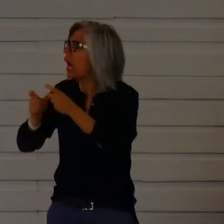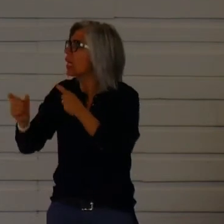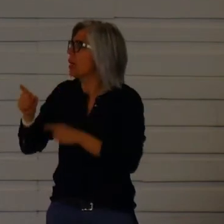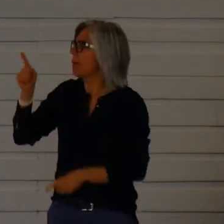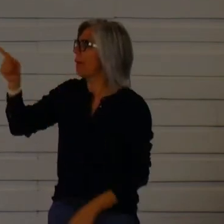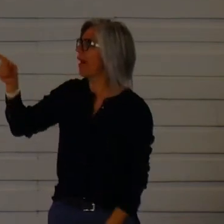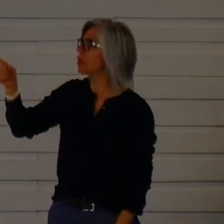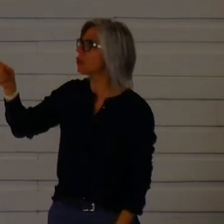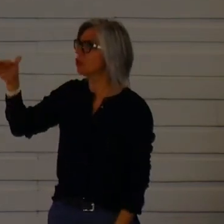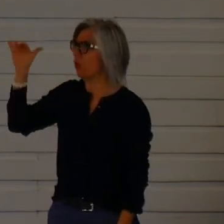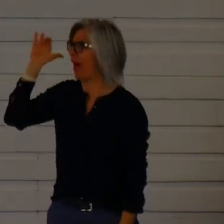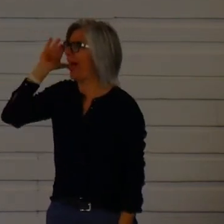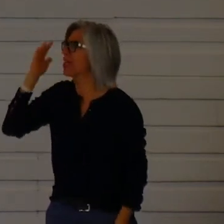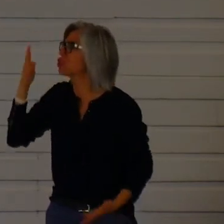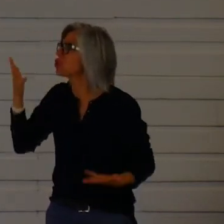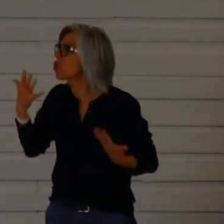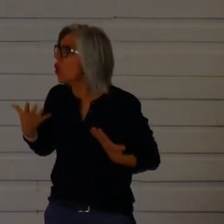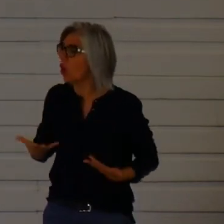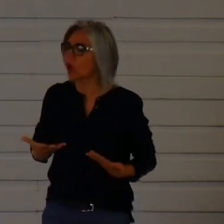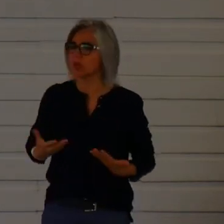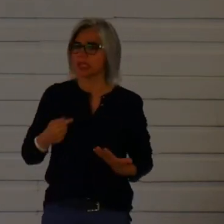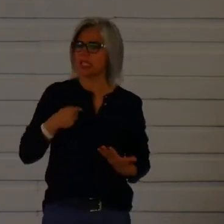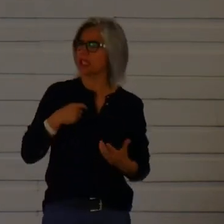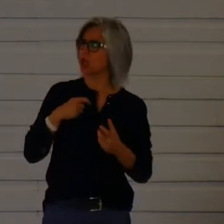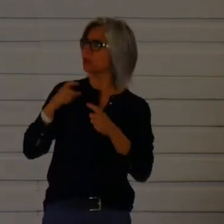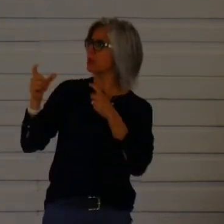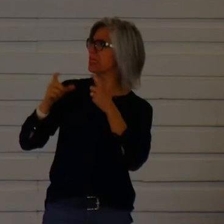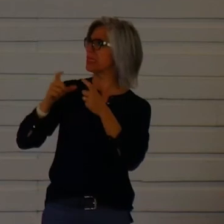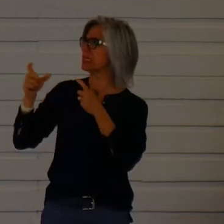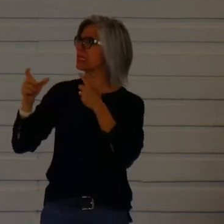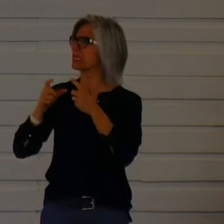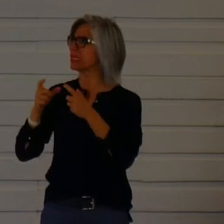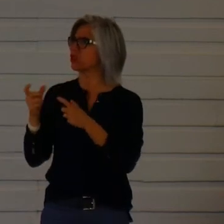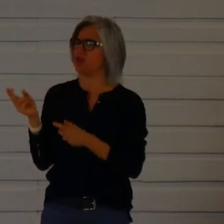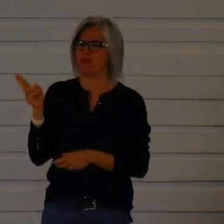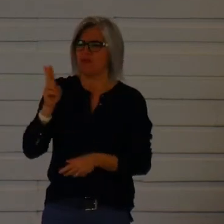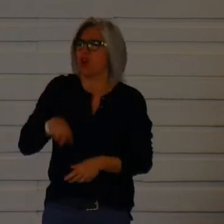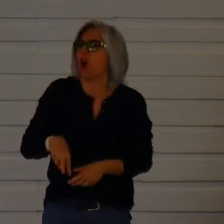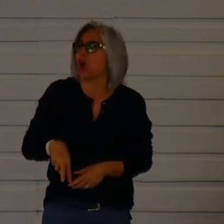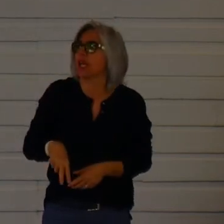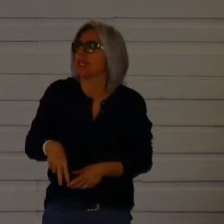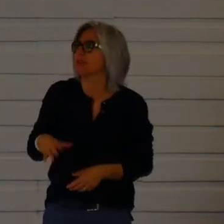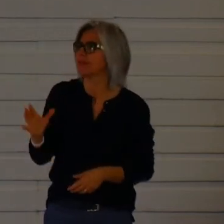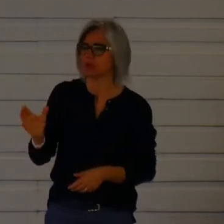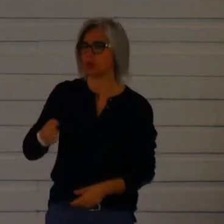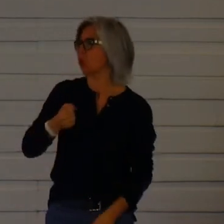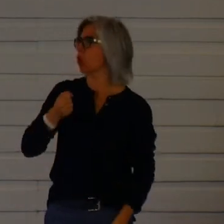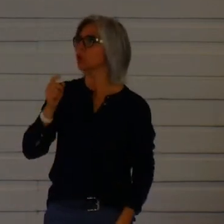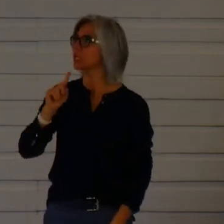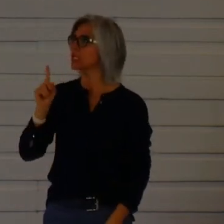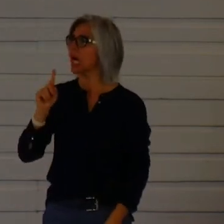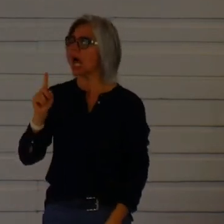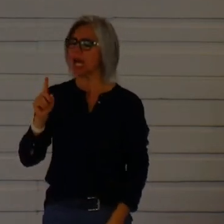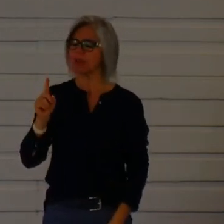Io grido a te violenza e tu non salvi. Perché mi fai vedere l'iniquità e tolleri lo spettacolo della